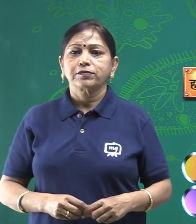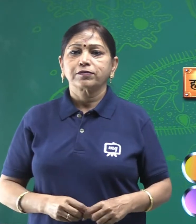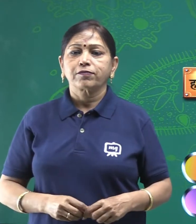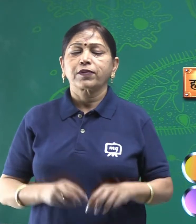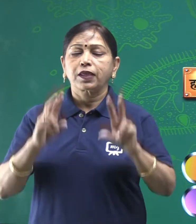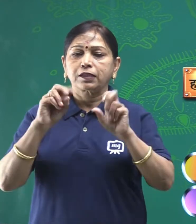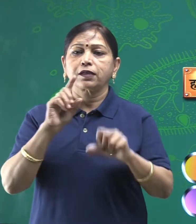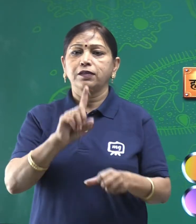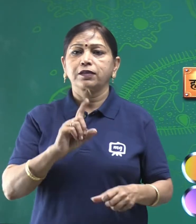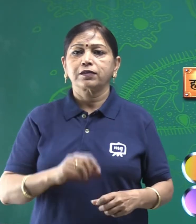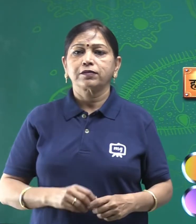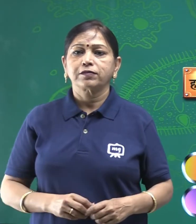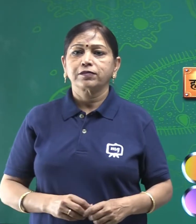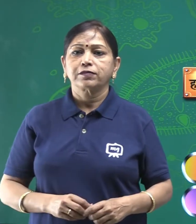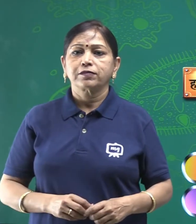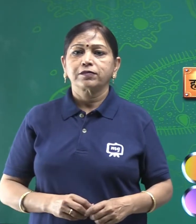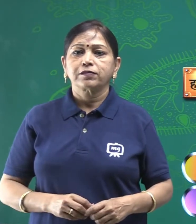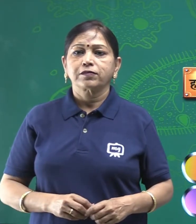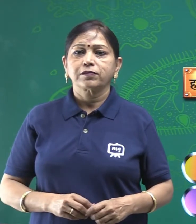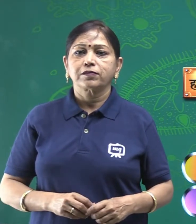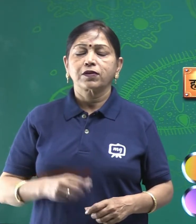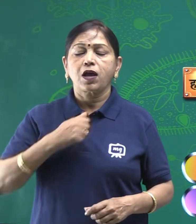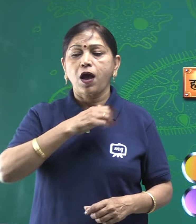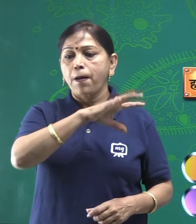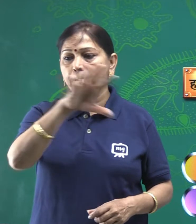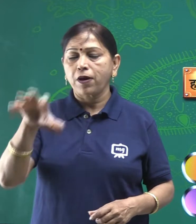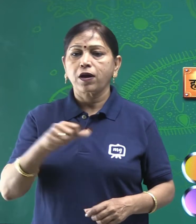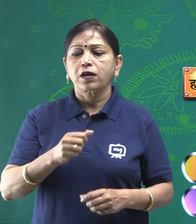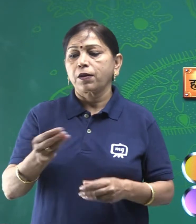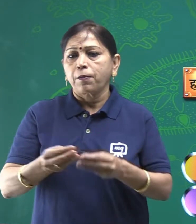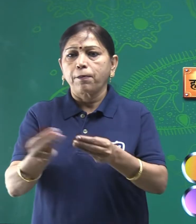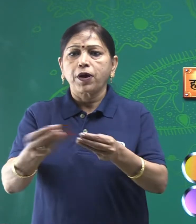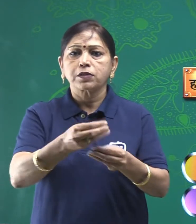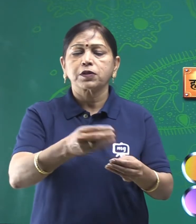अध्याय 1 हमारे आसपास के पदार्थ